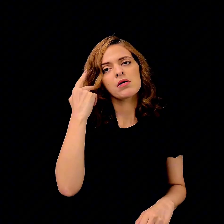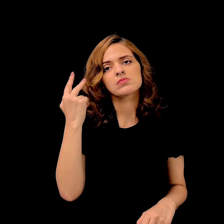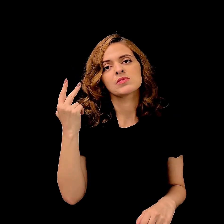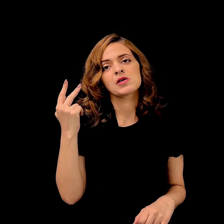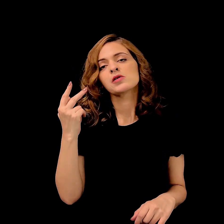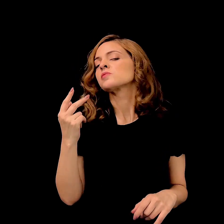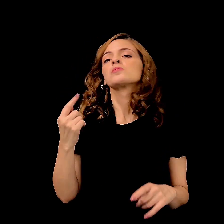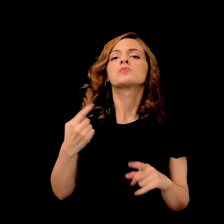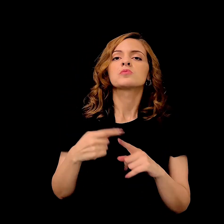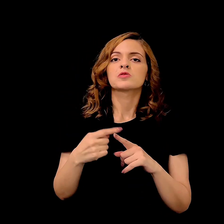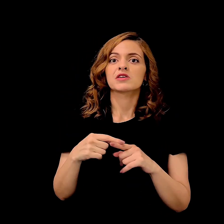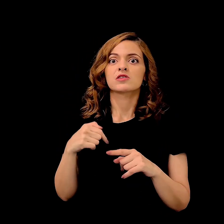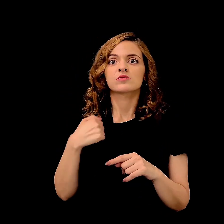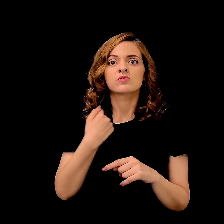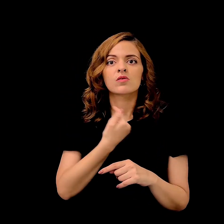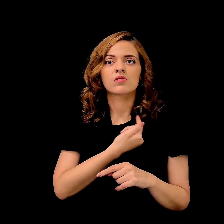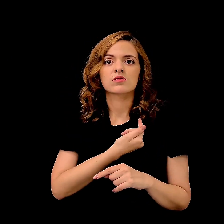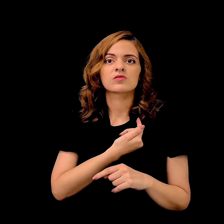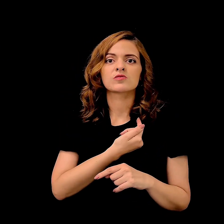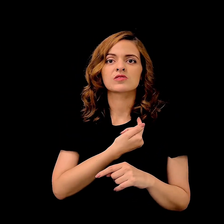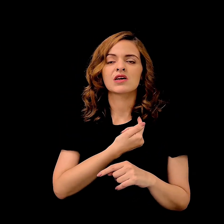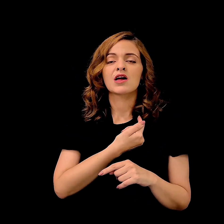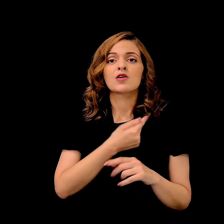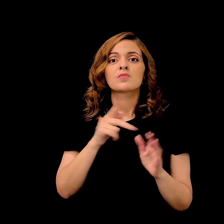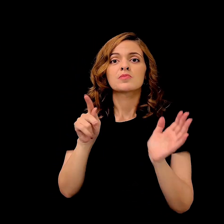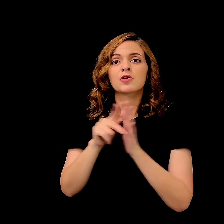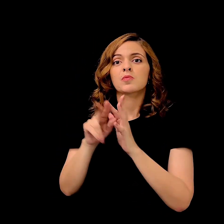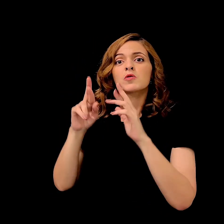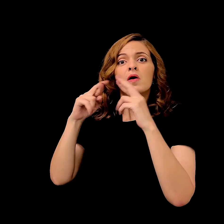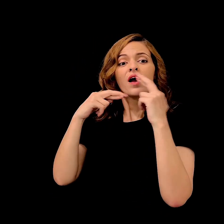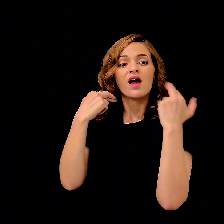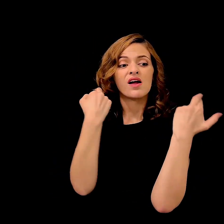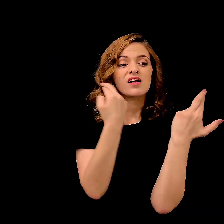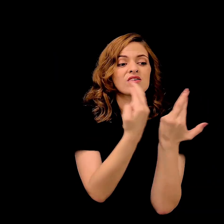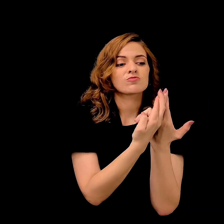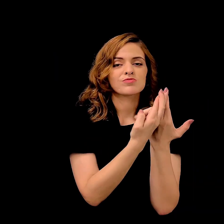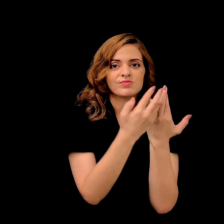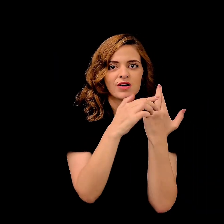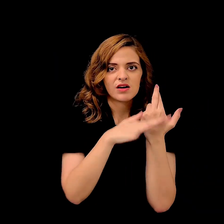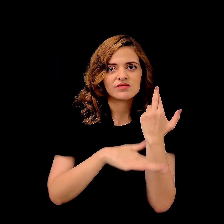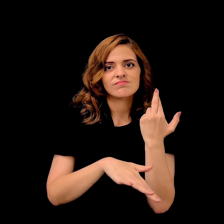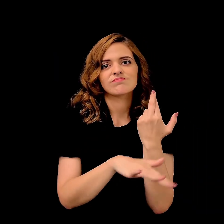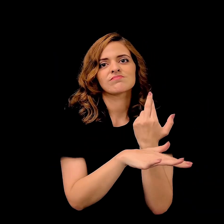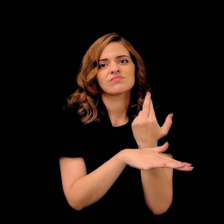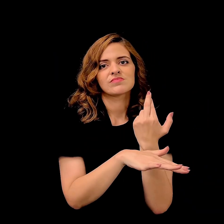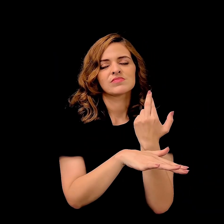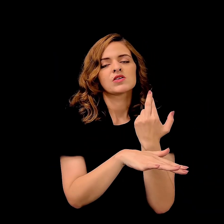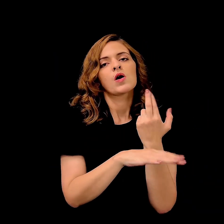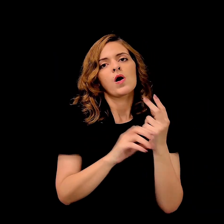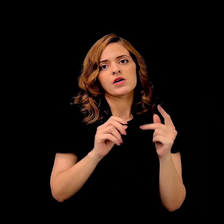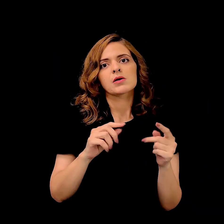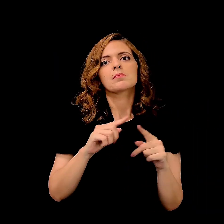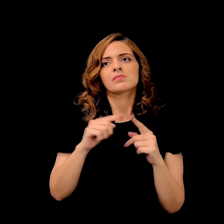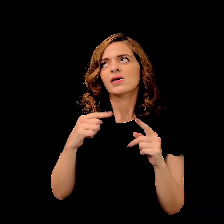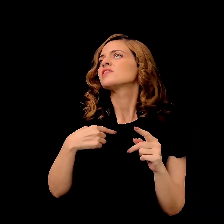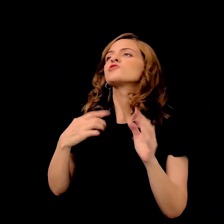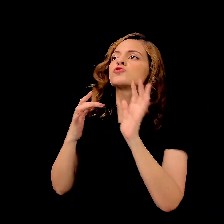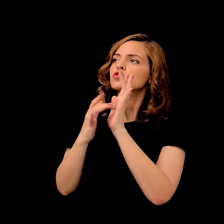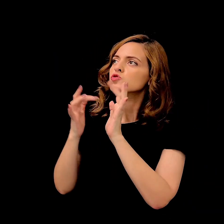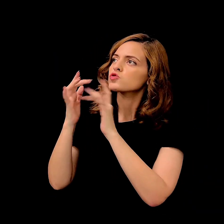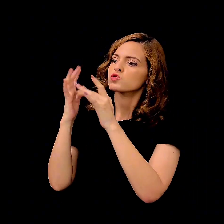nós estamos inseridos no reino deste mundo, embora estejamos em Cristo